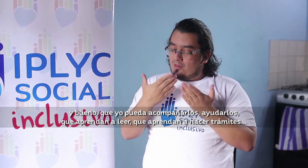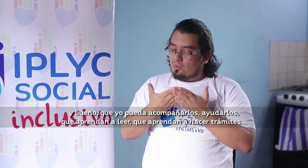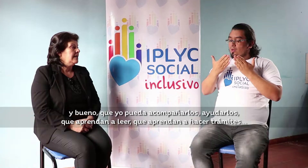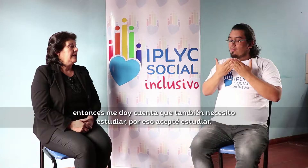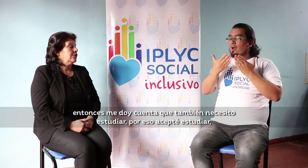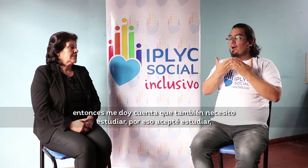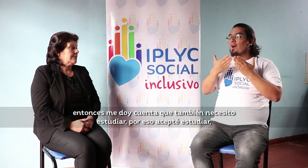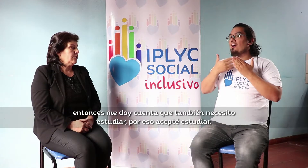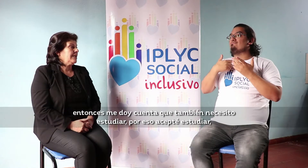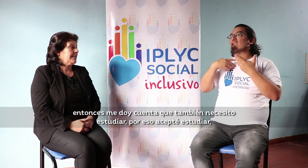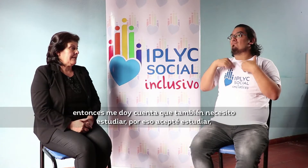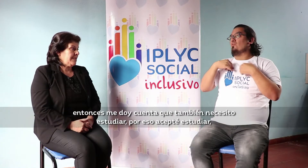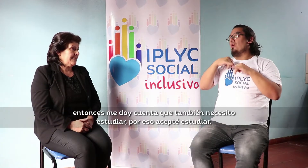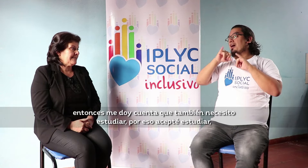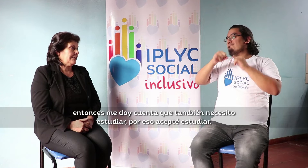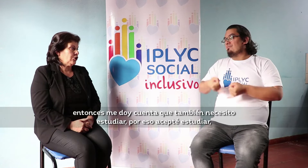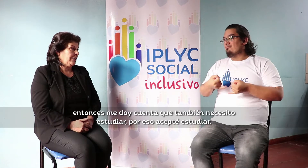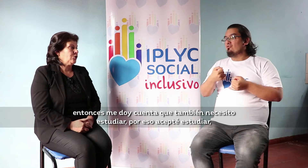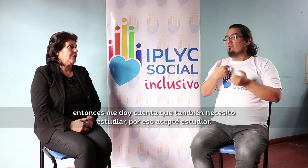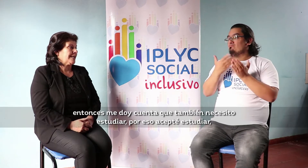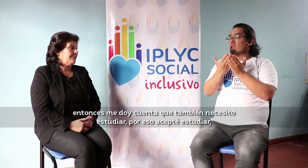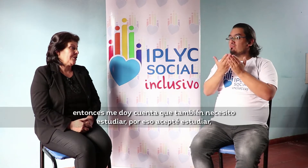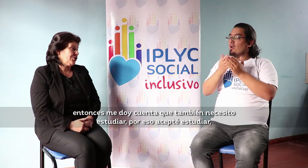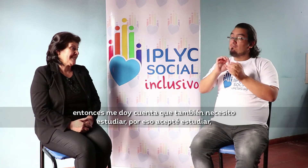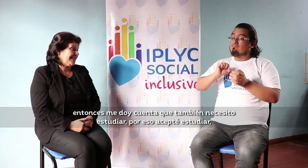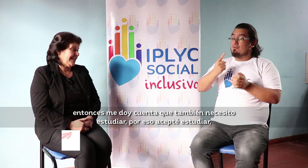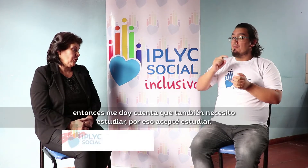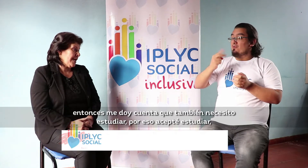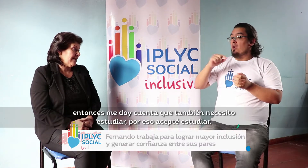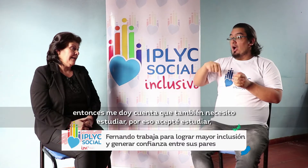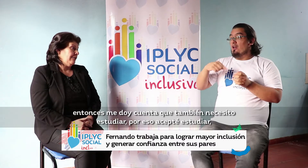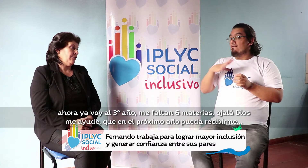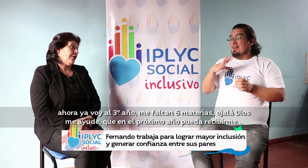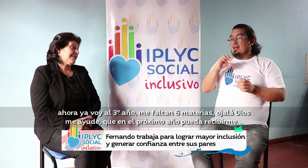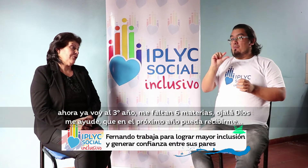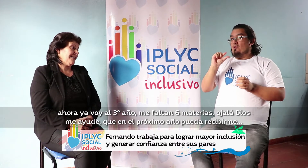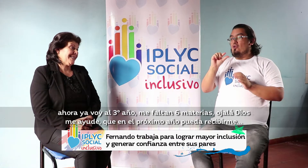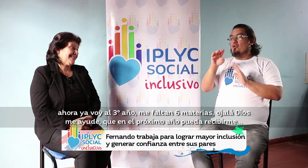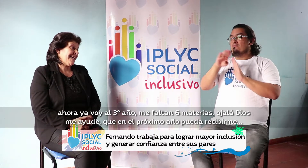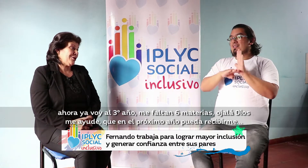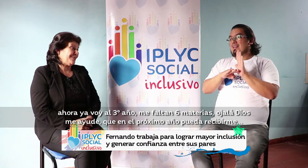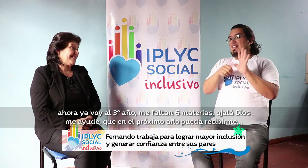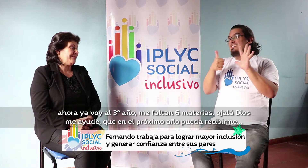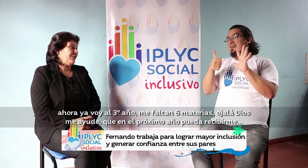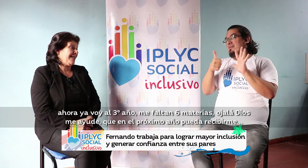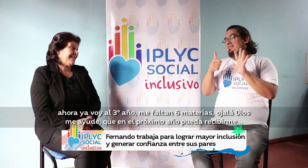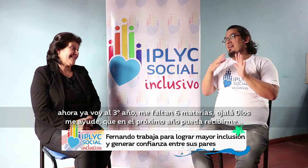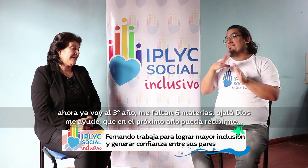trámites. Entonces me doy cuenta que también necesito estudiar, por eso acepté estudiar. Ahora ya voy en el tercer año, ¿sí? Me faltan